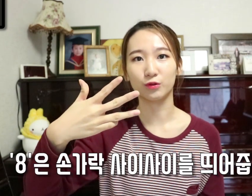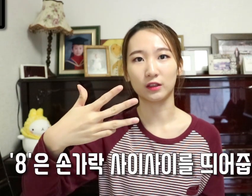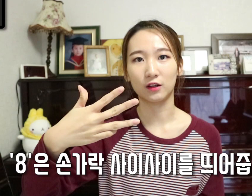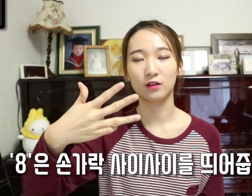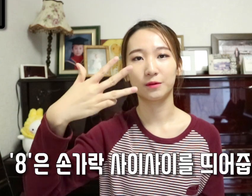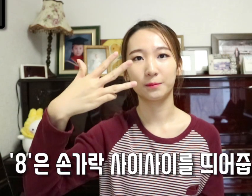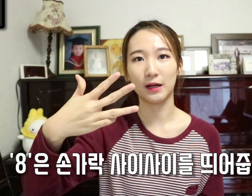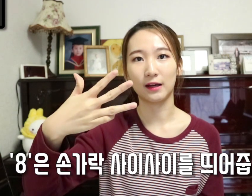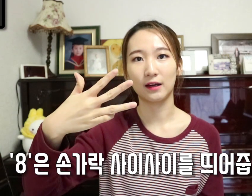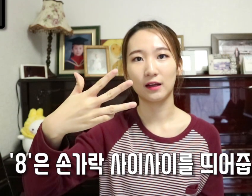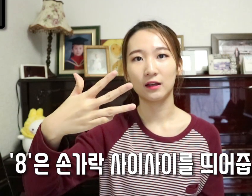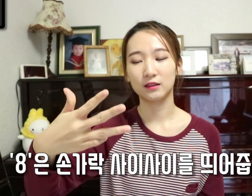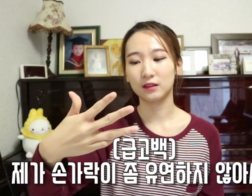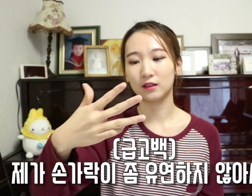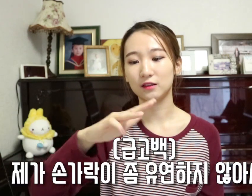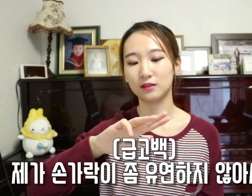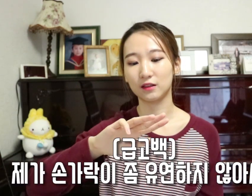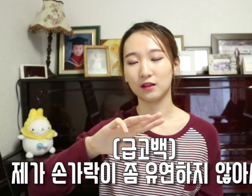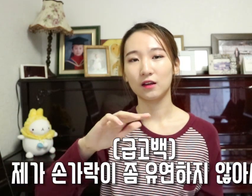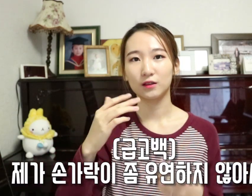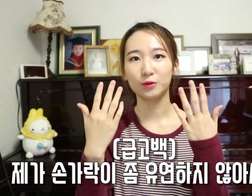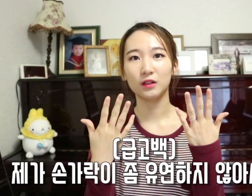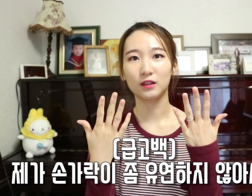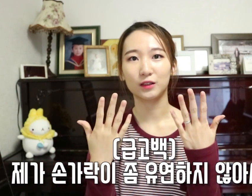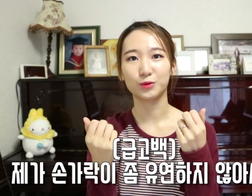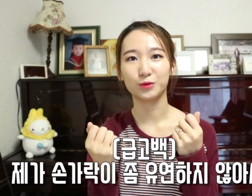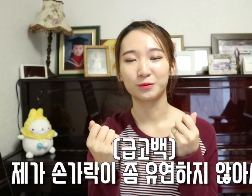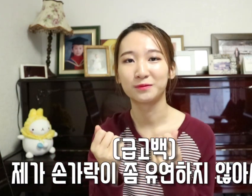띄워줘야 돼요. 8. 제가 이제 손가락이 좀,